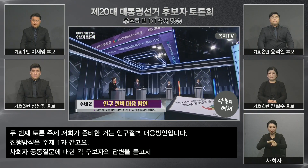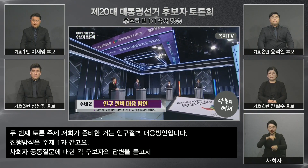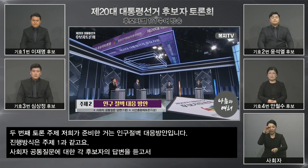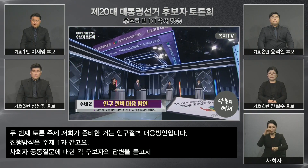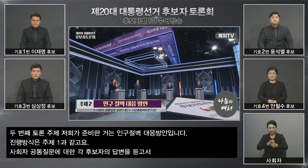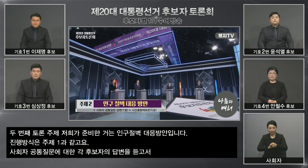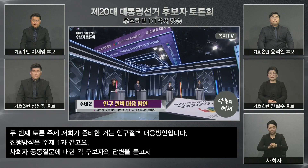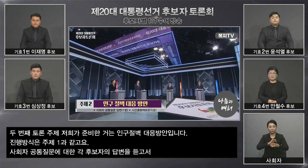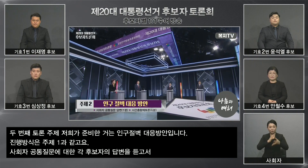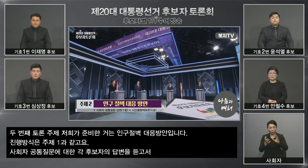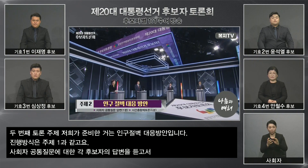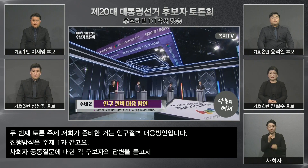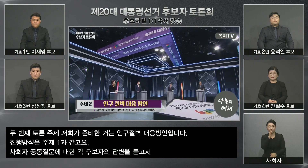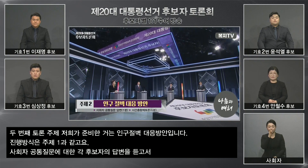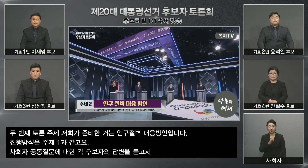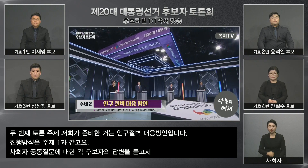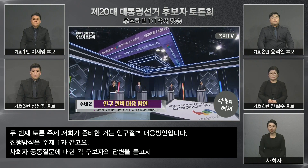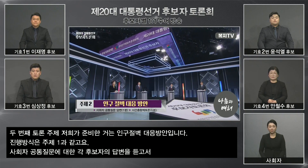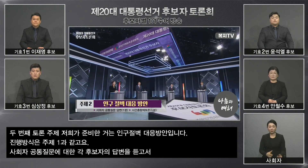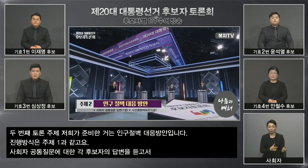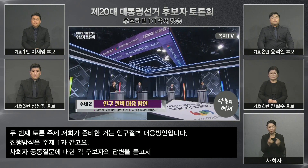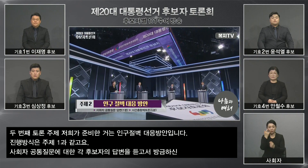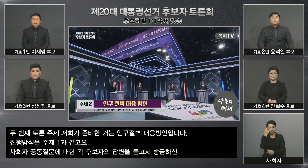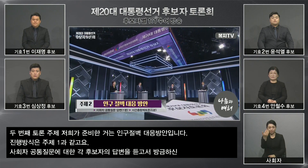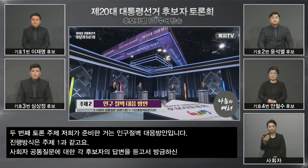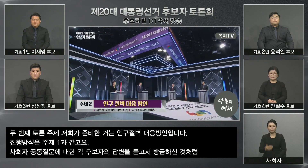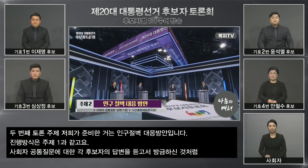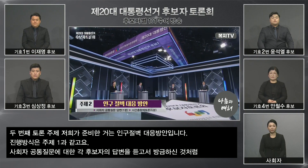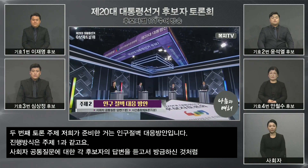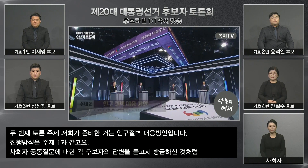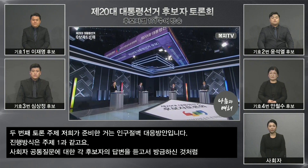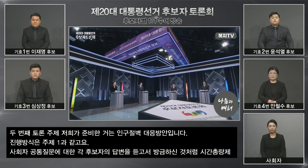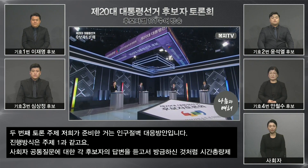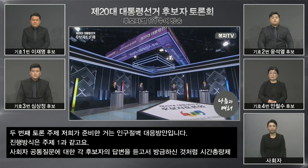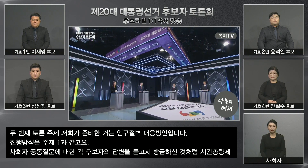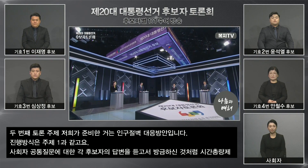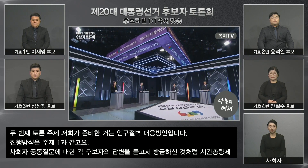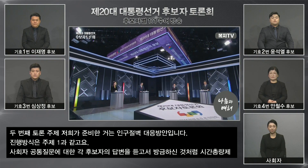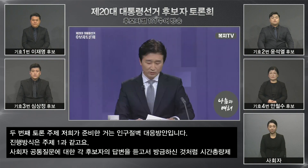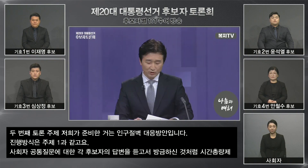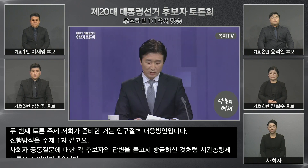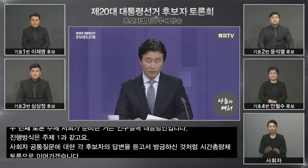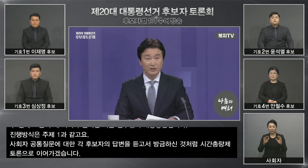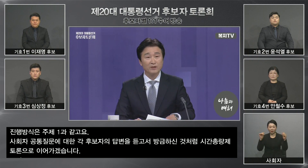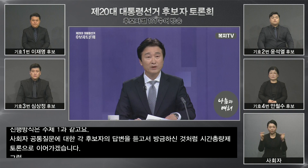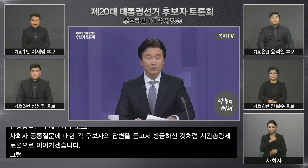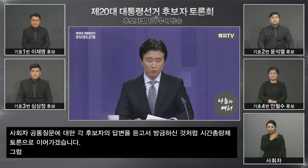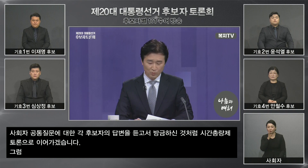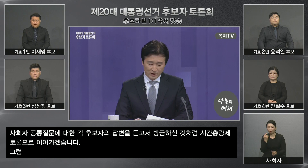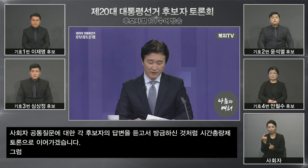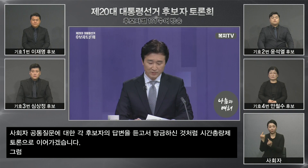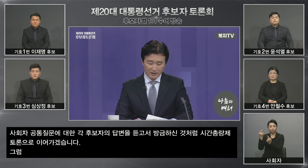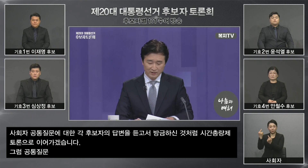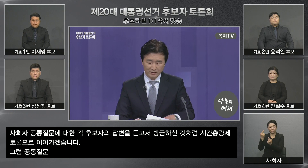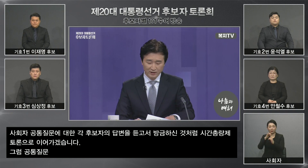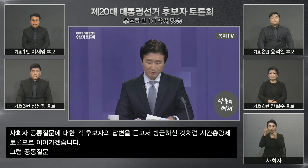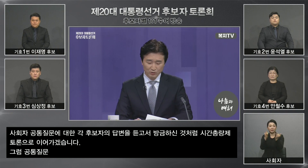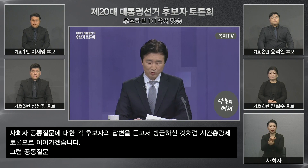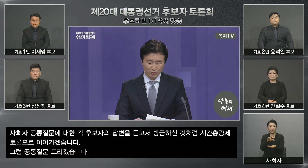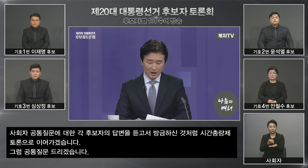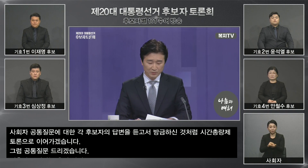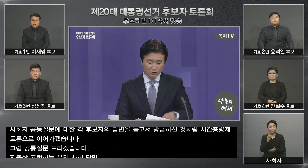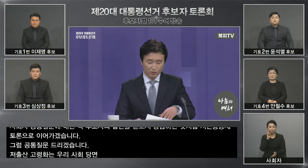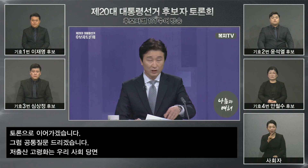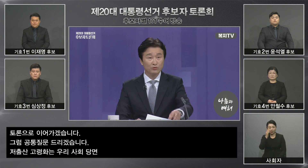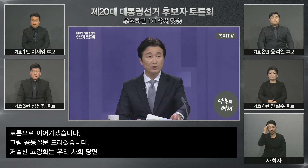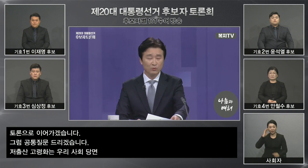토론으로 이어가겠습니다. 그럼 공통 질문 드리겠습니다. 저출생 고령화는 우리 사회의 당면 과제입니다.